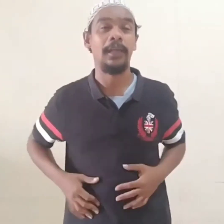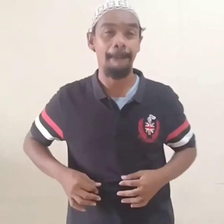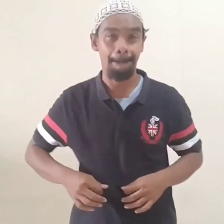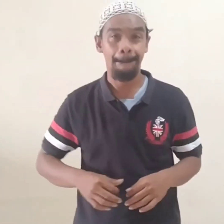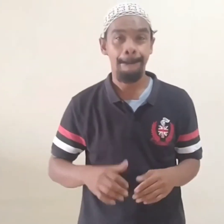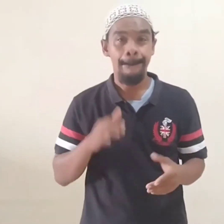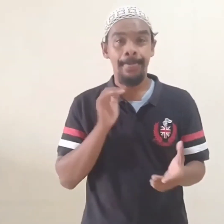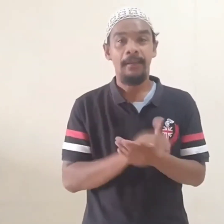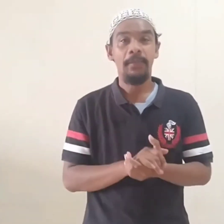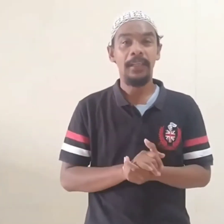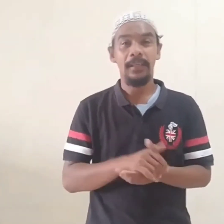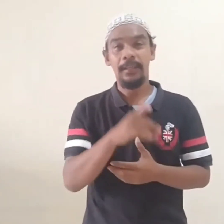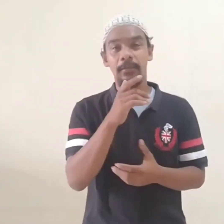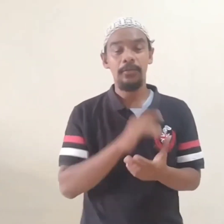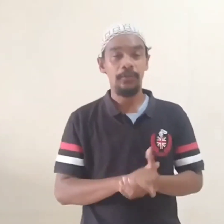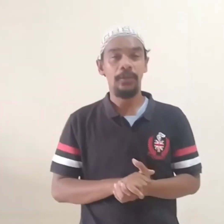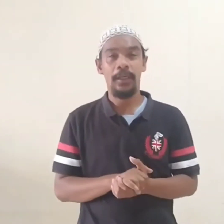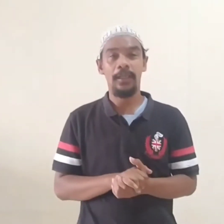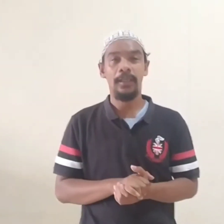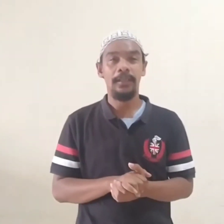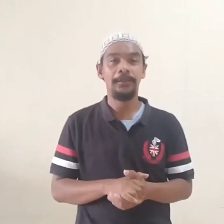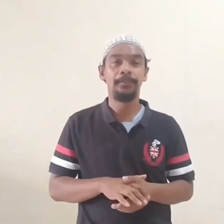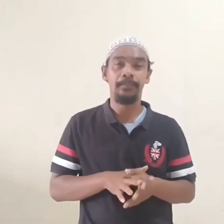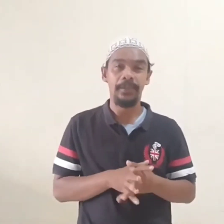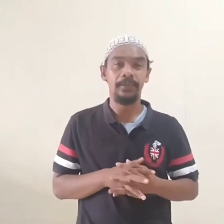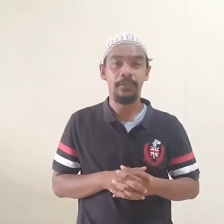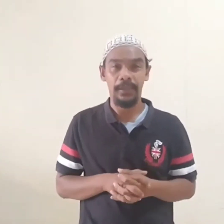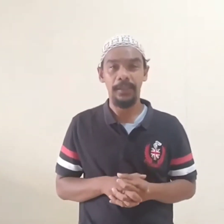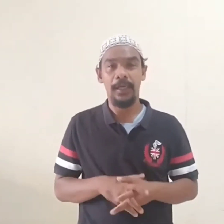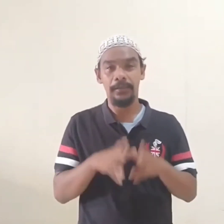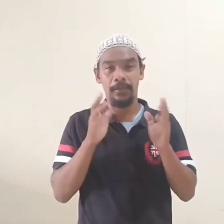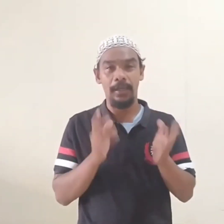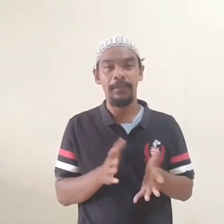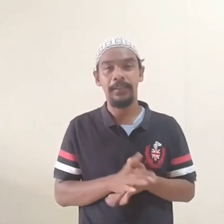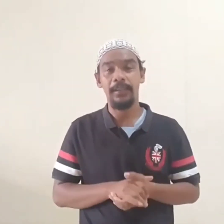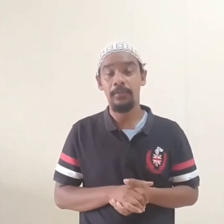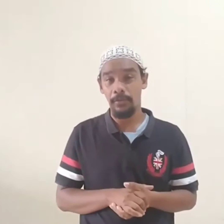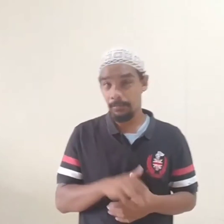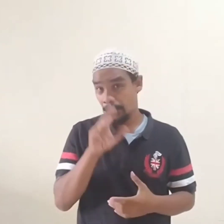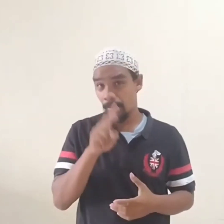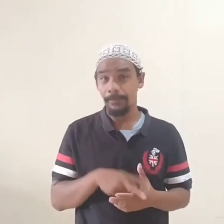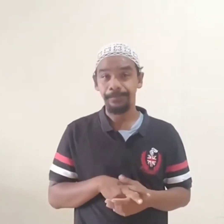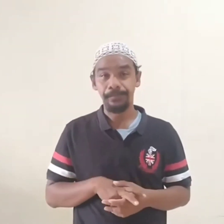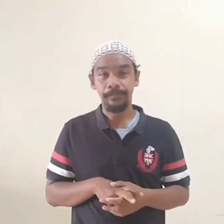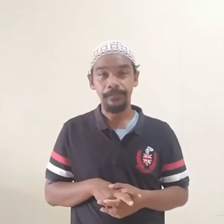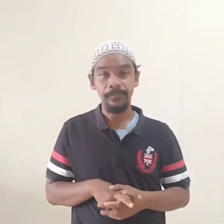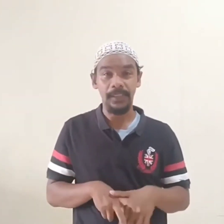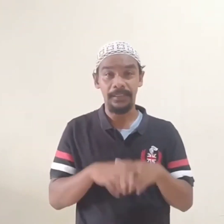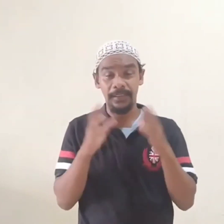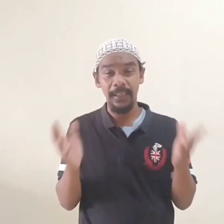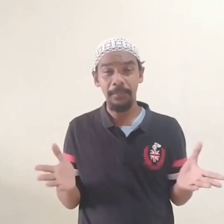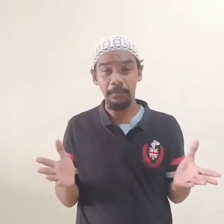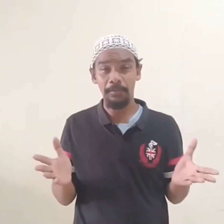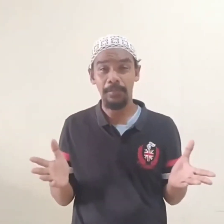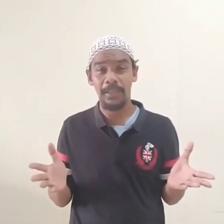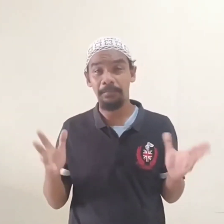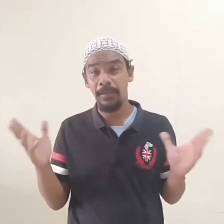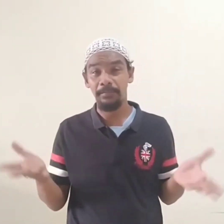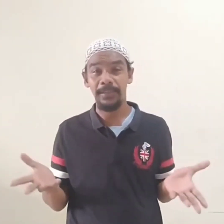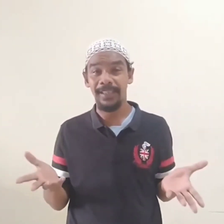kram. Baik anak-anakku, MIT Nuri atau MIT Nurul Iman 2. Nah, setelah Pak Budi memberikan